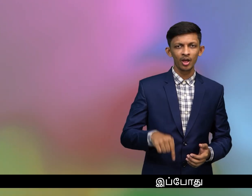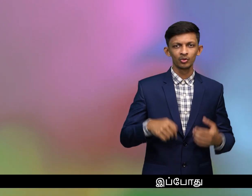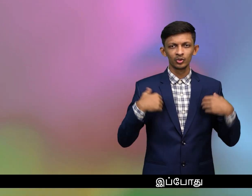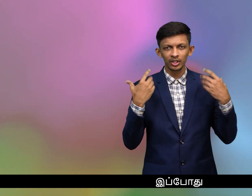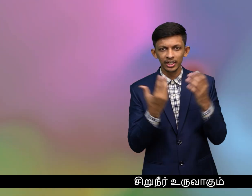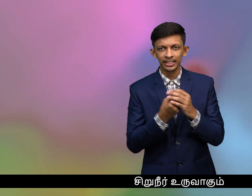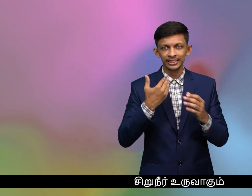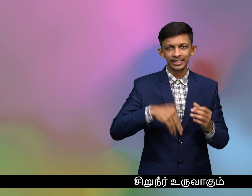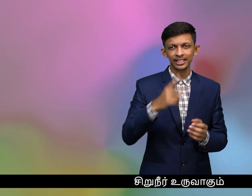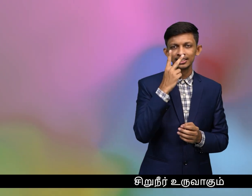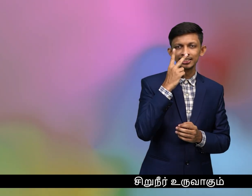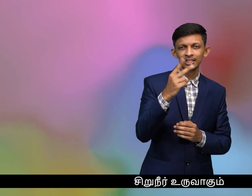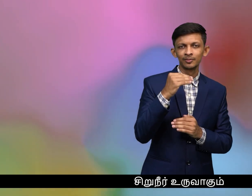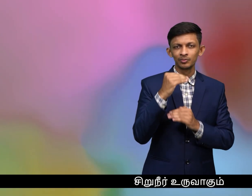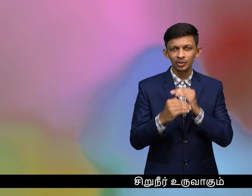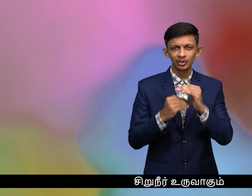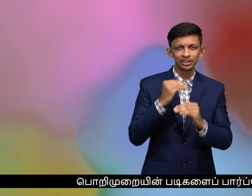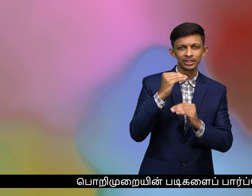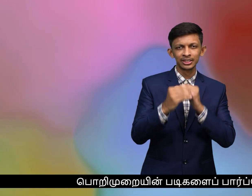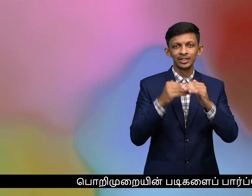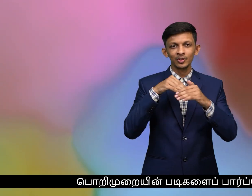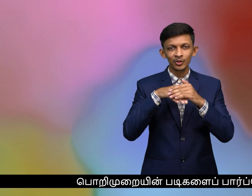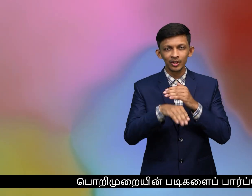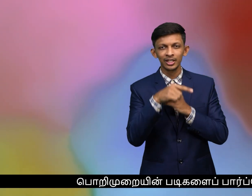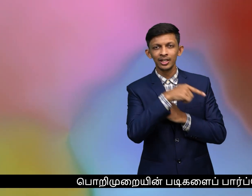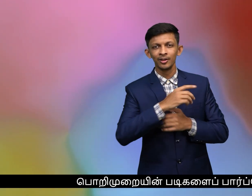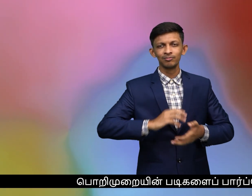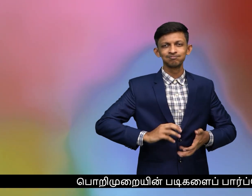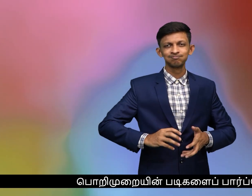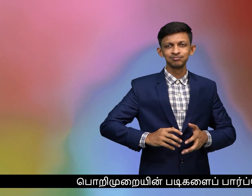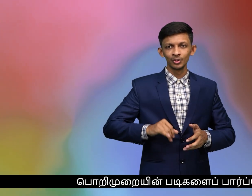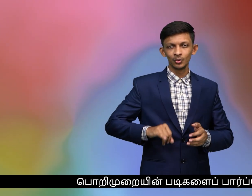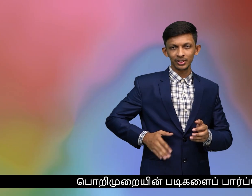இப்போது சிறுநீர் உருவாகும் பொறிமுனையின் படிகளை பார்ப்போம்.